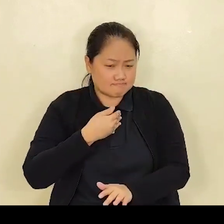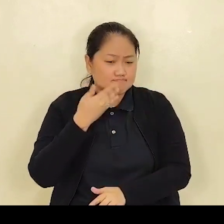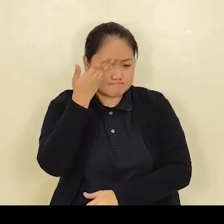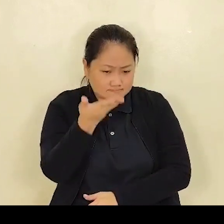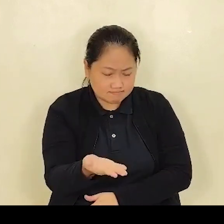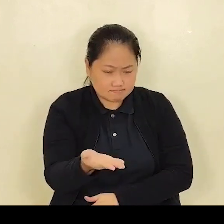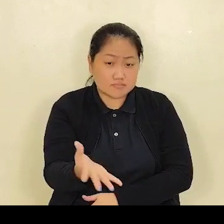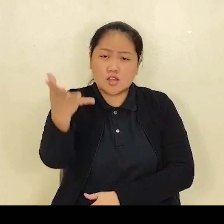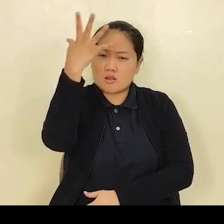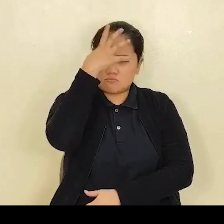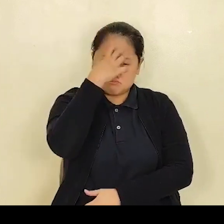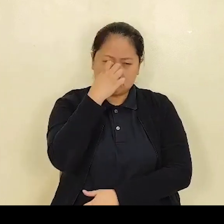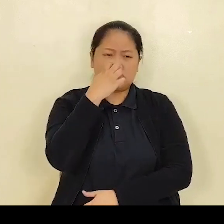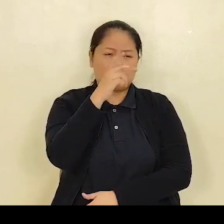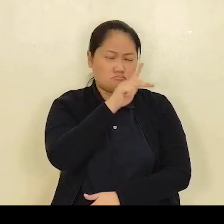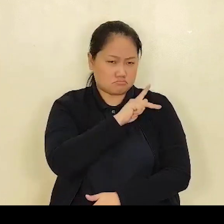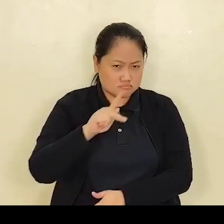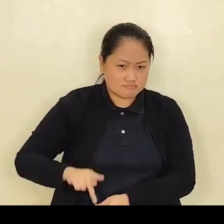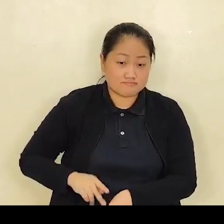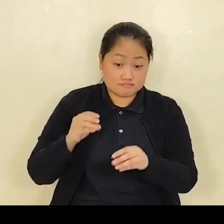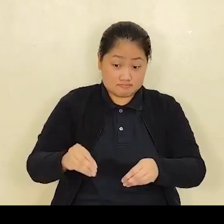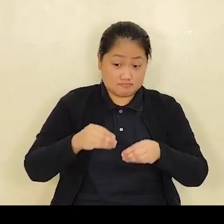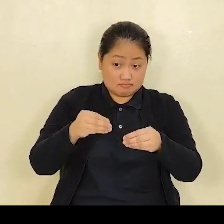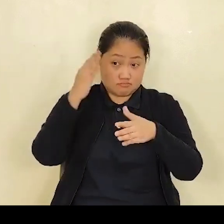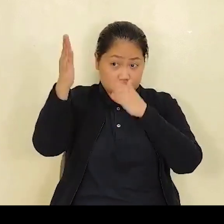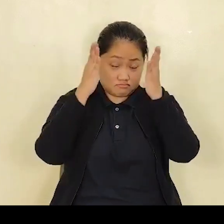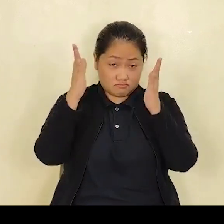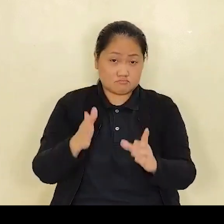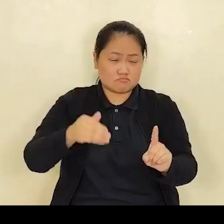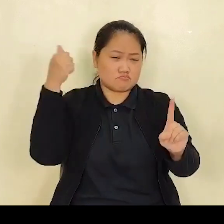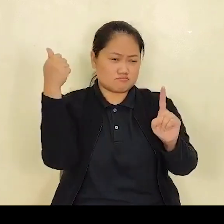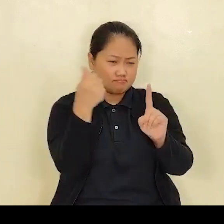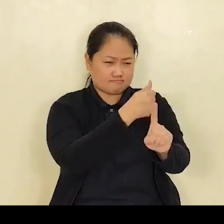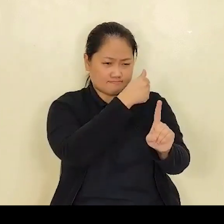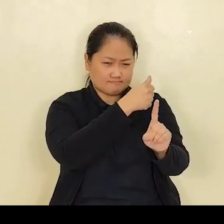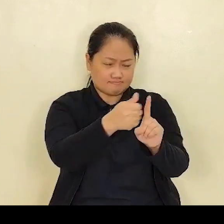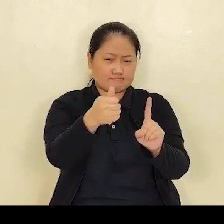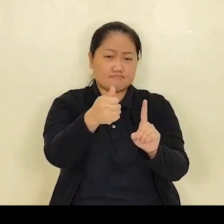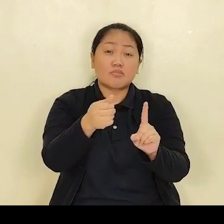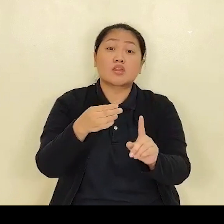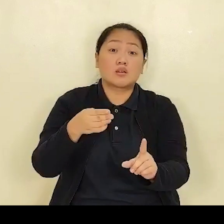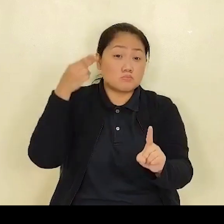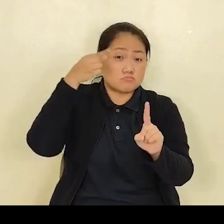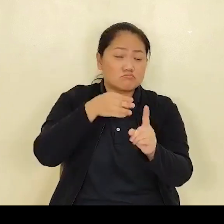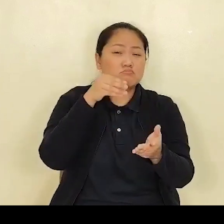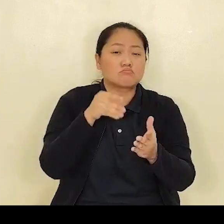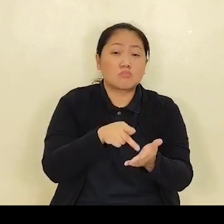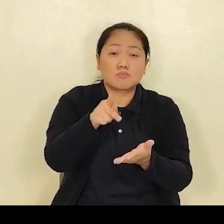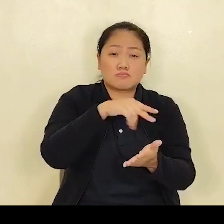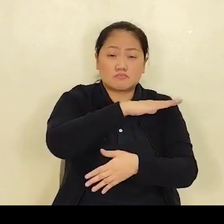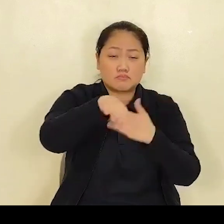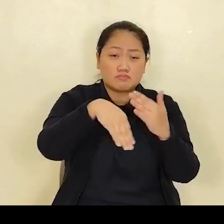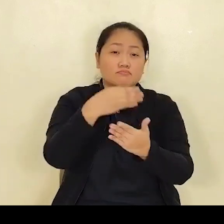galit ang Panginoon, kaya ibinigay niya ang kanyang utusan sa mga tagapagpahirap hanggang mabayaran nitong lahat ang utang.